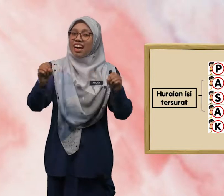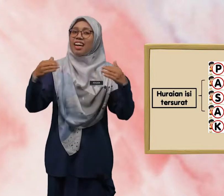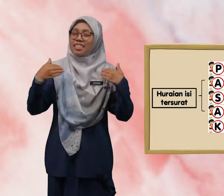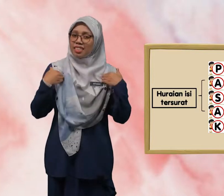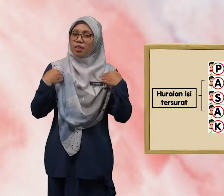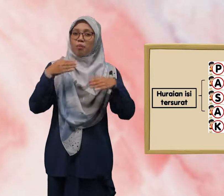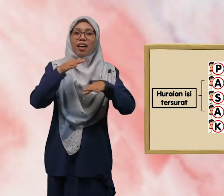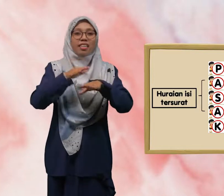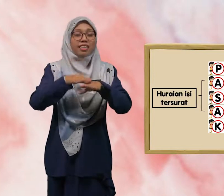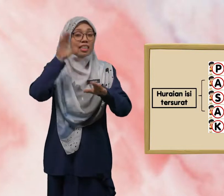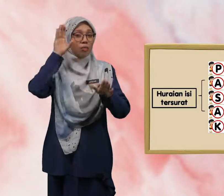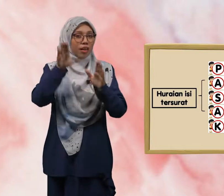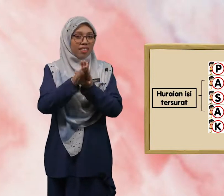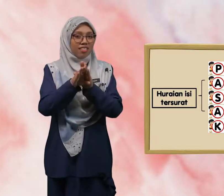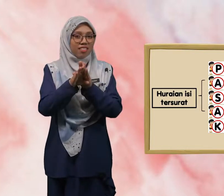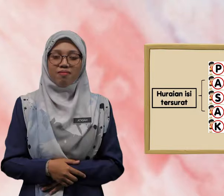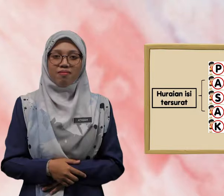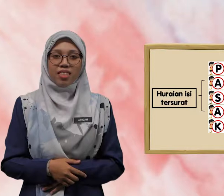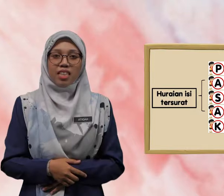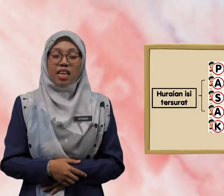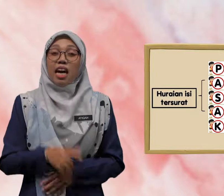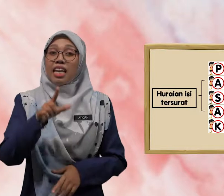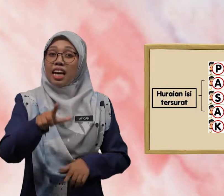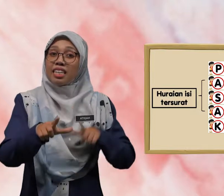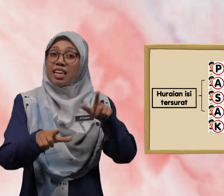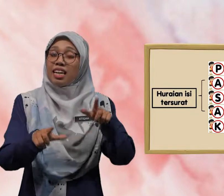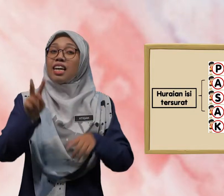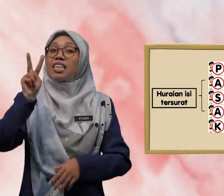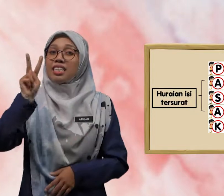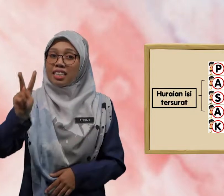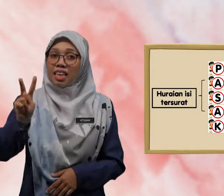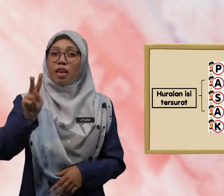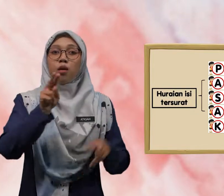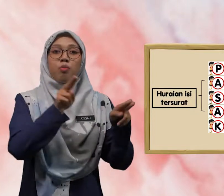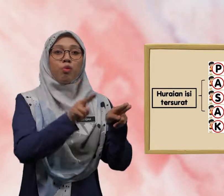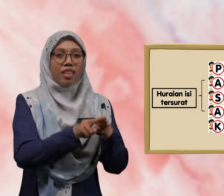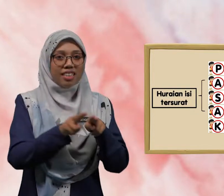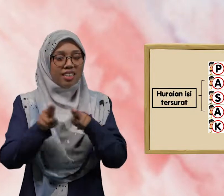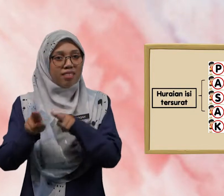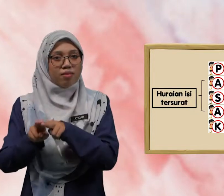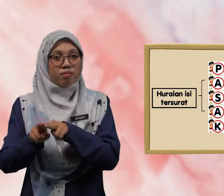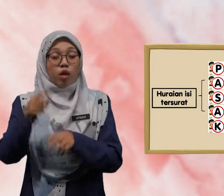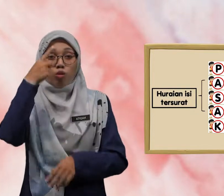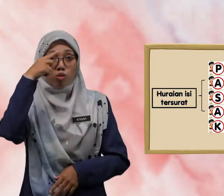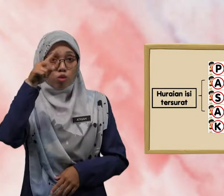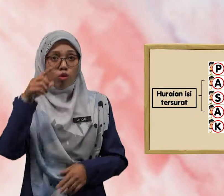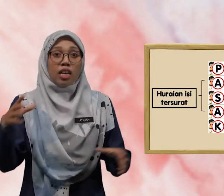ad pada gambar langkah keep Pule untuk